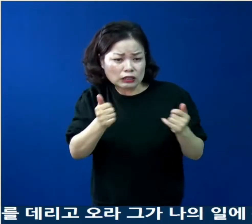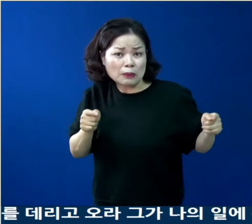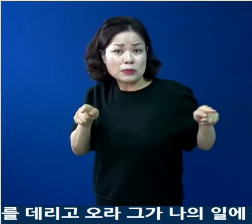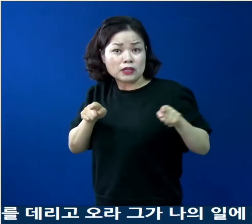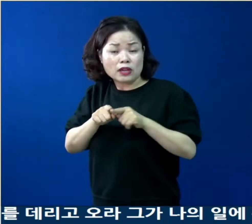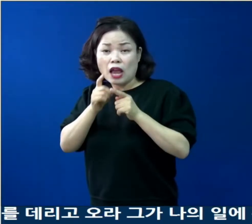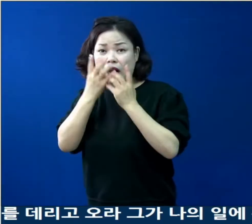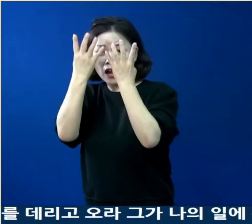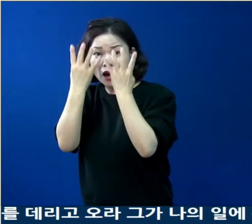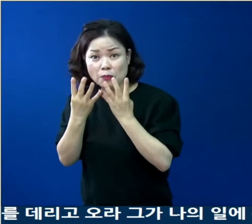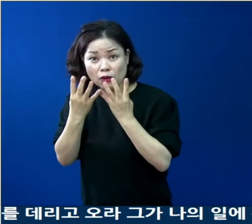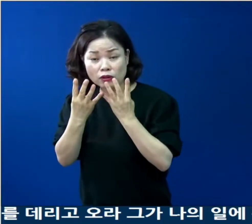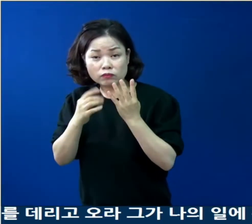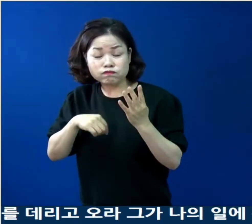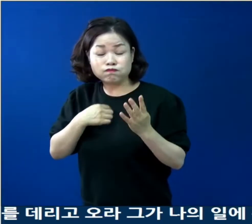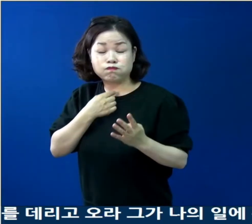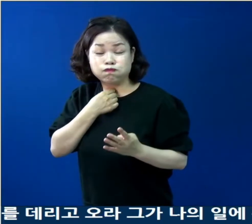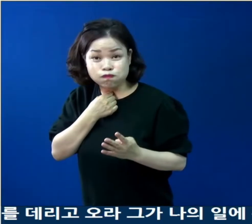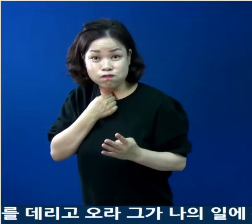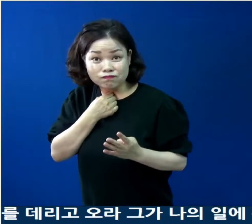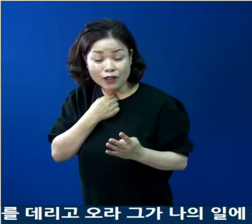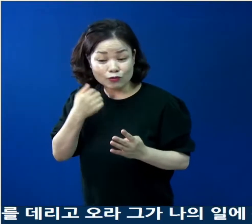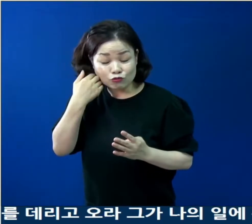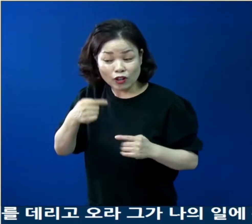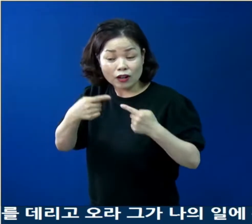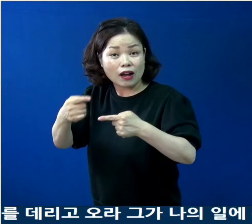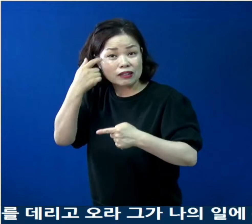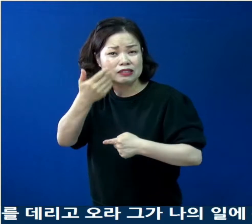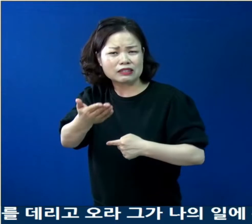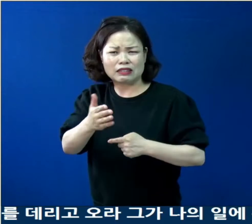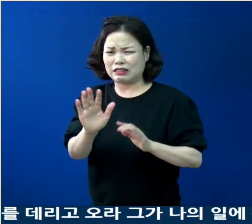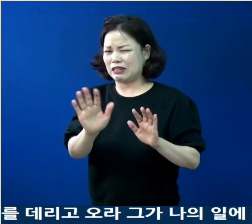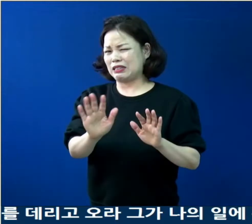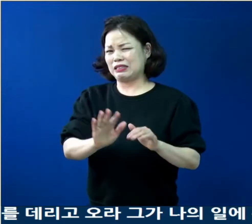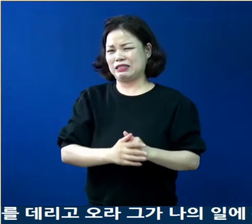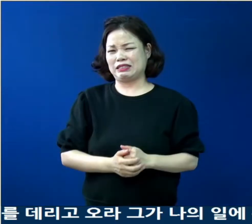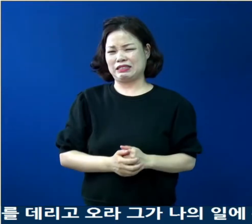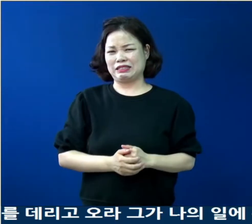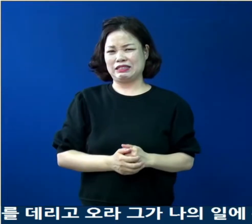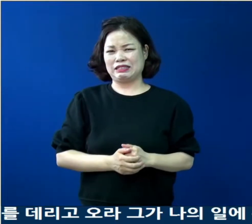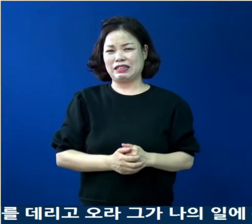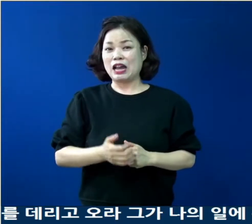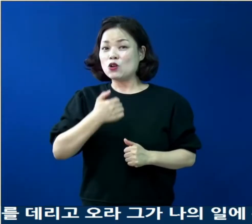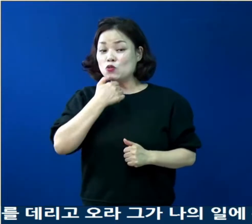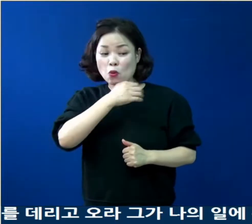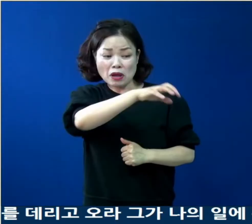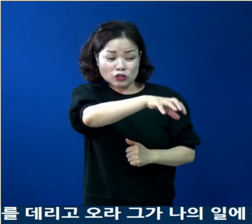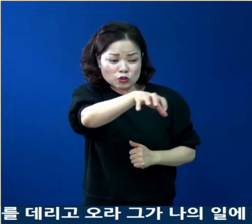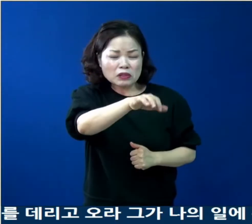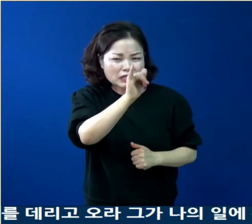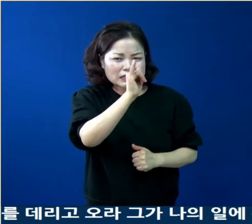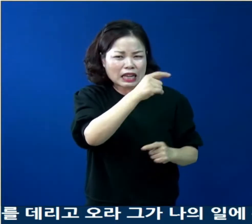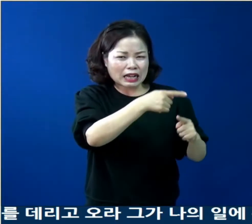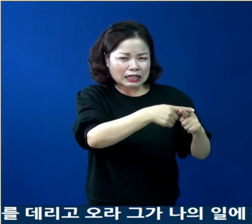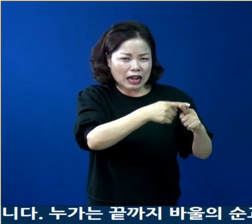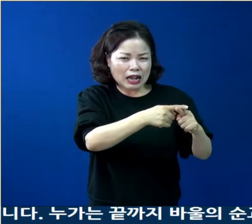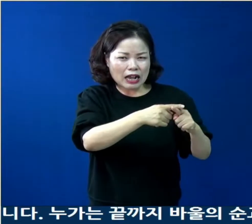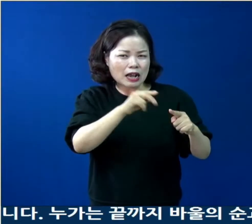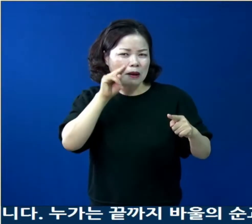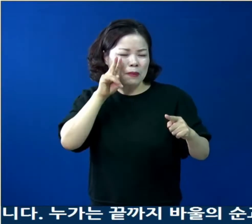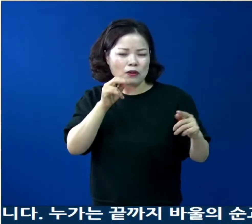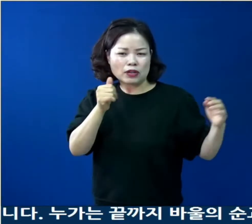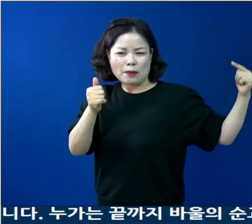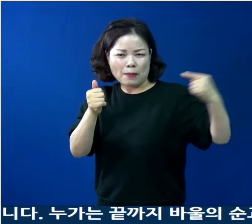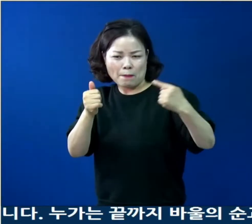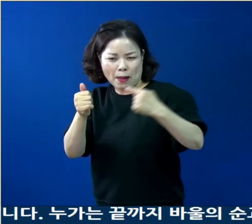같은 감옥에 내가 들어가겠다고 자원을 하면 거기 누가 들여보내 줍니까? 아닌 거죠. 아마 로마 주변에 있으면서 바울을 자주